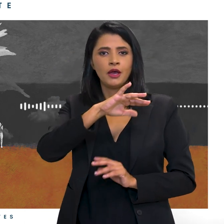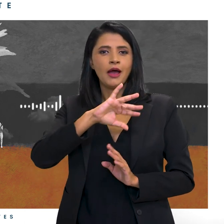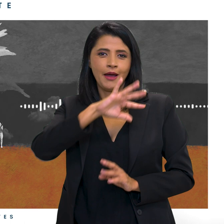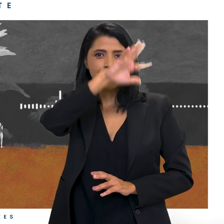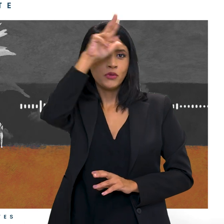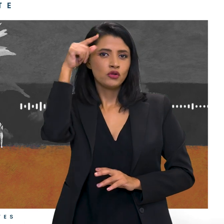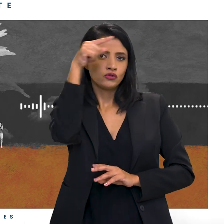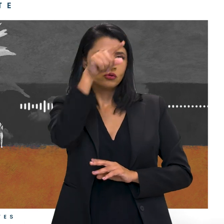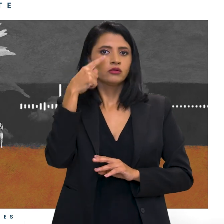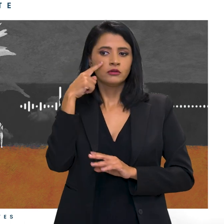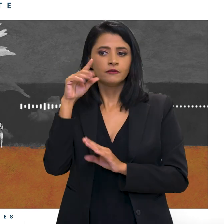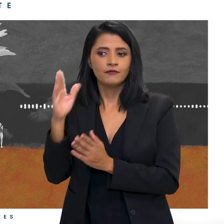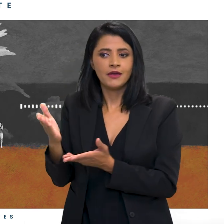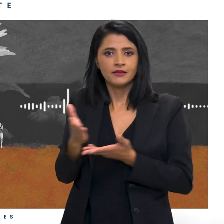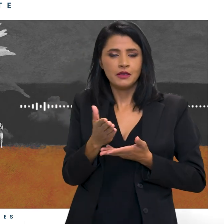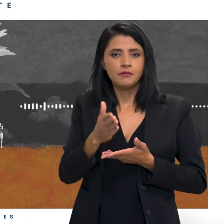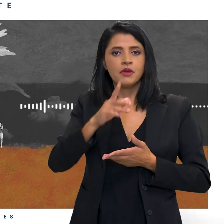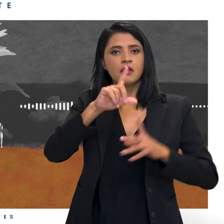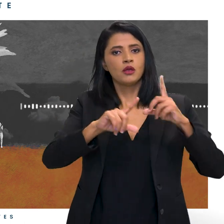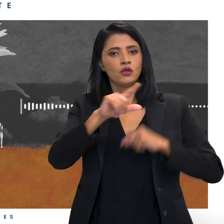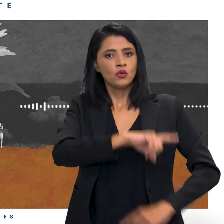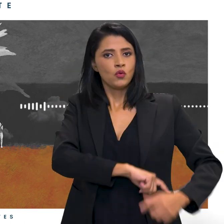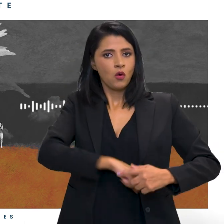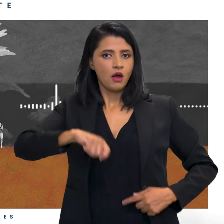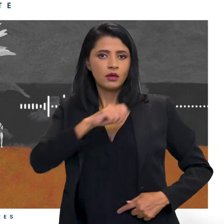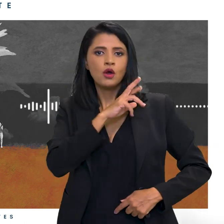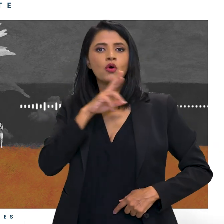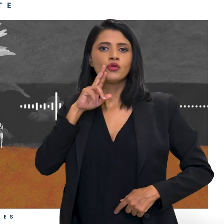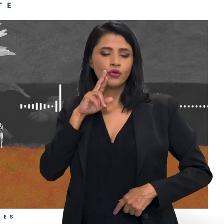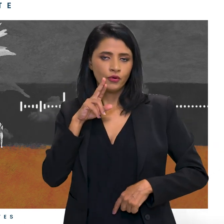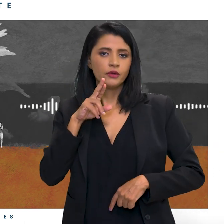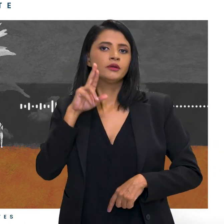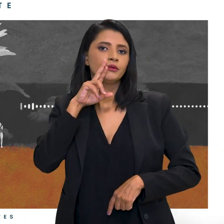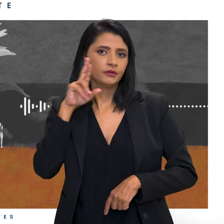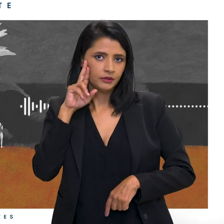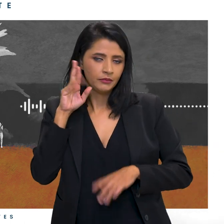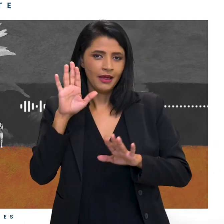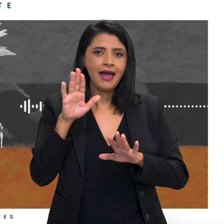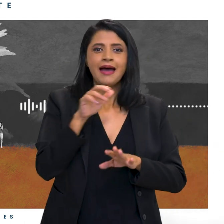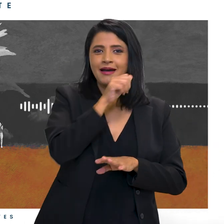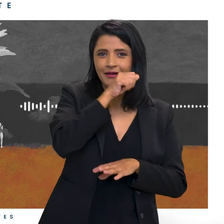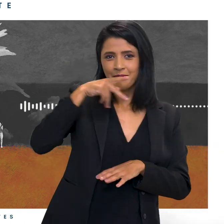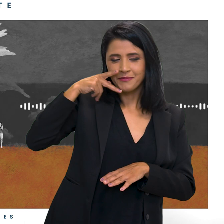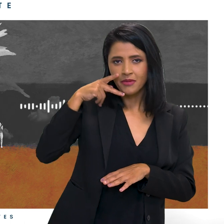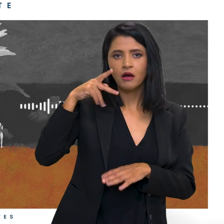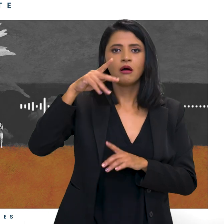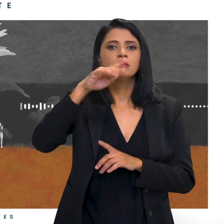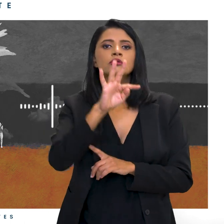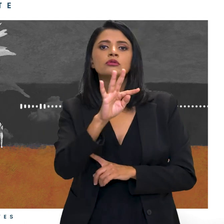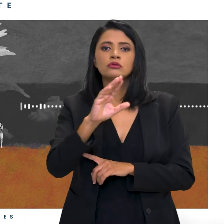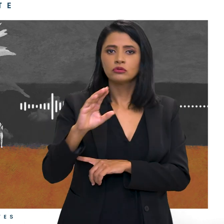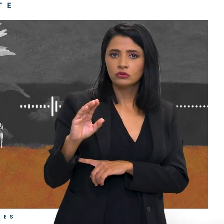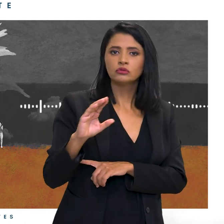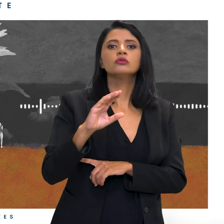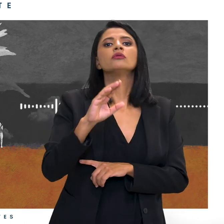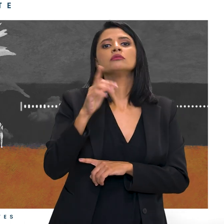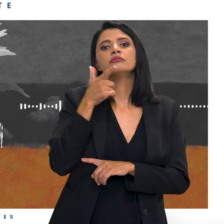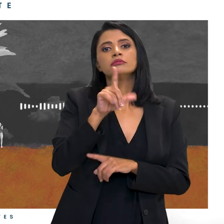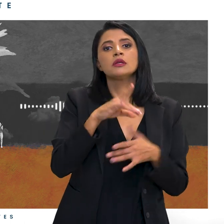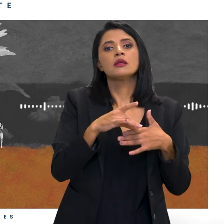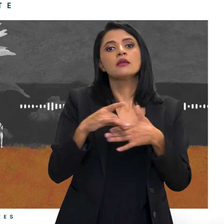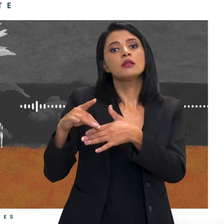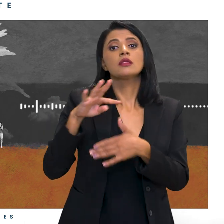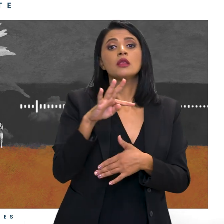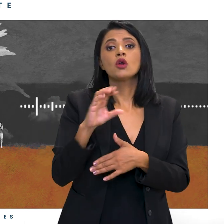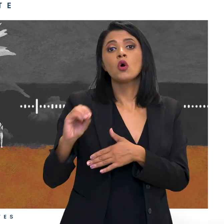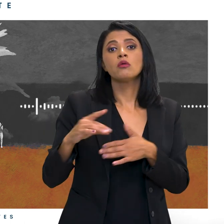norte, o Amazonas vai receber o material coletado do Acre, de Rondônia e de Roraima. O Amapá e o Tocantins enviam as amostras